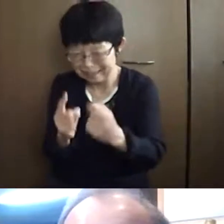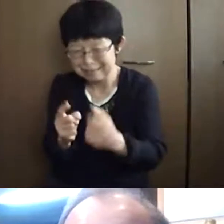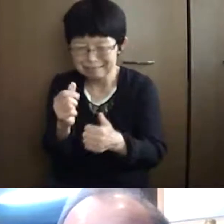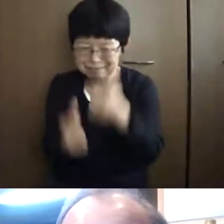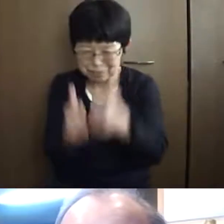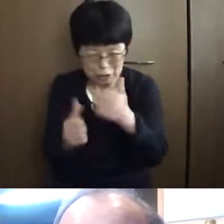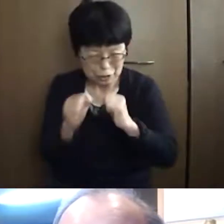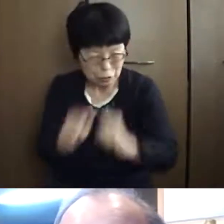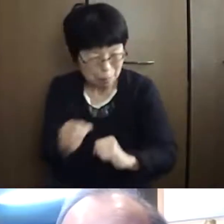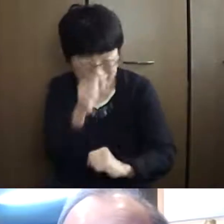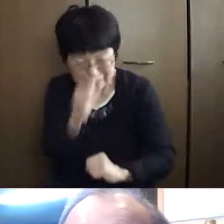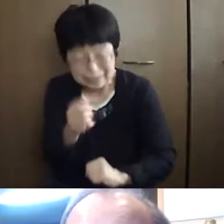ん、やってみないと分かんないですからね。